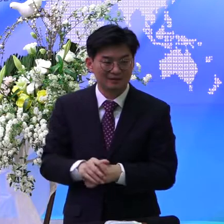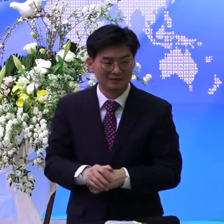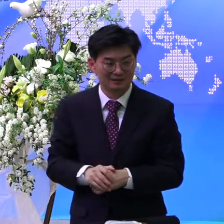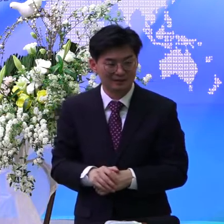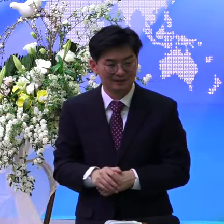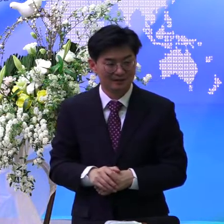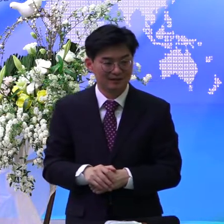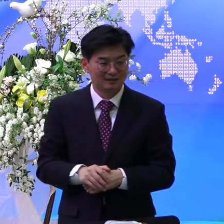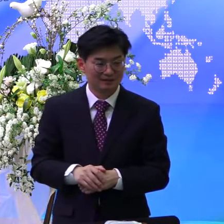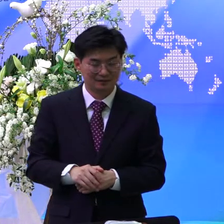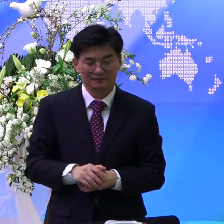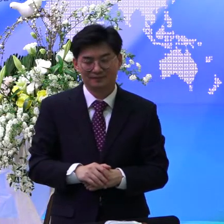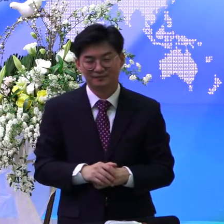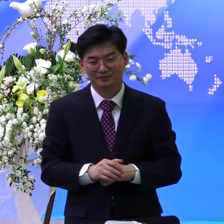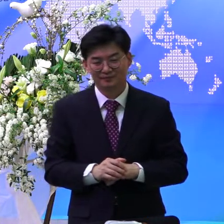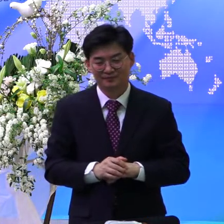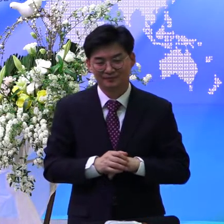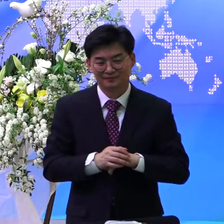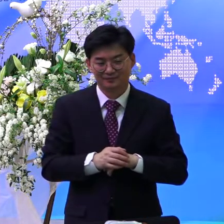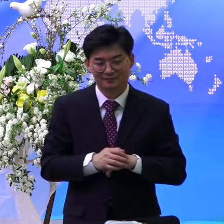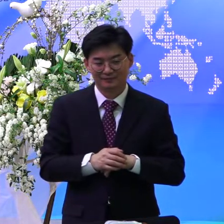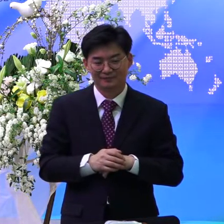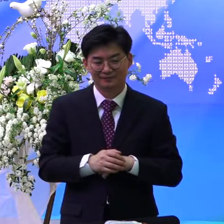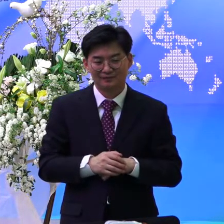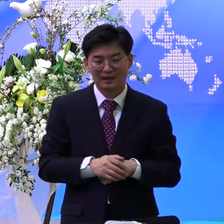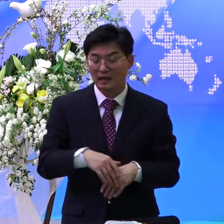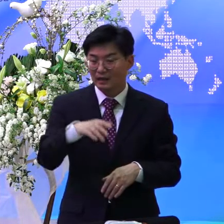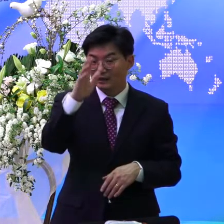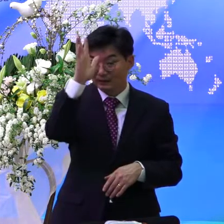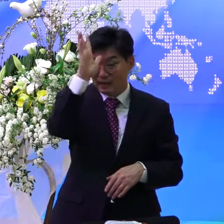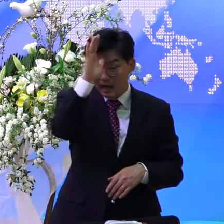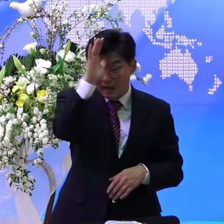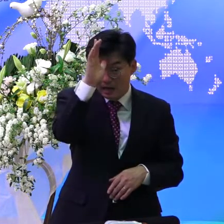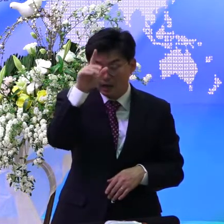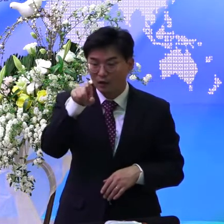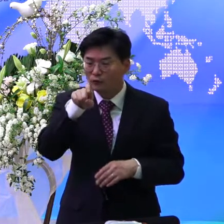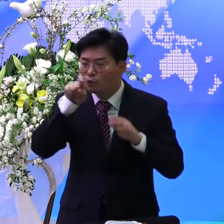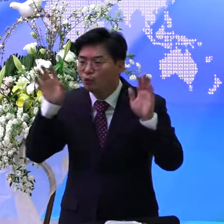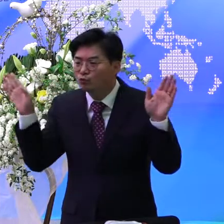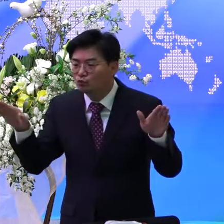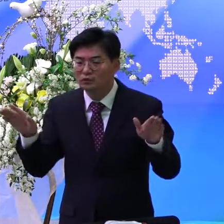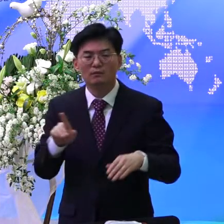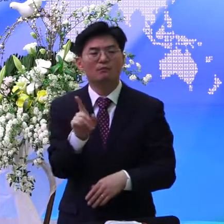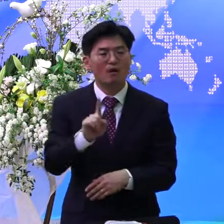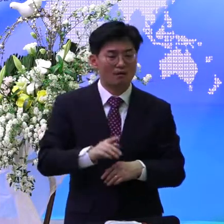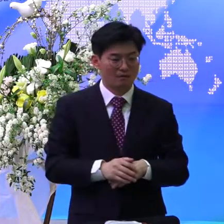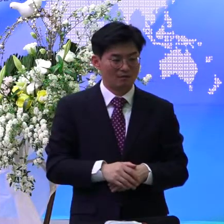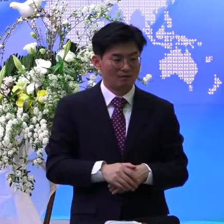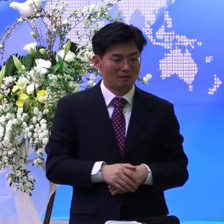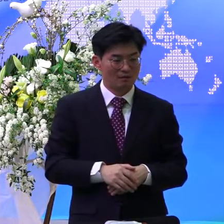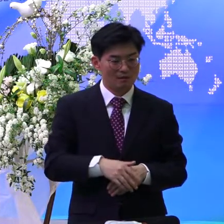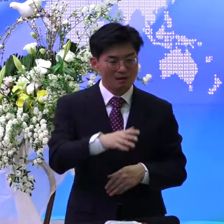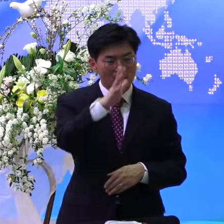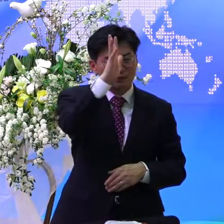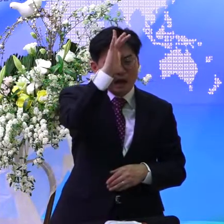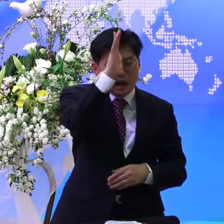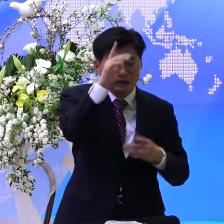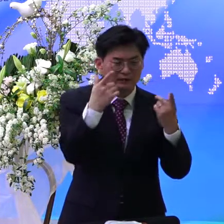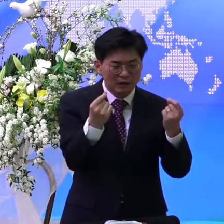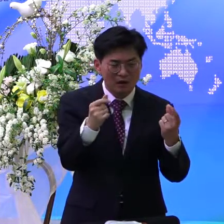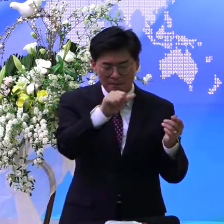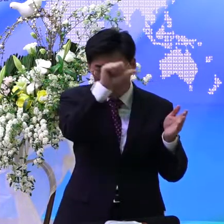앞에서 말씀드렸던 닭처럼 살았던 독수리 같은 그런 삶을 살다가 죽는 꼴이 될